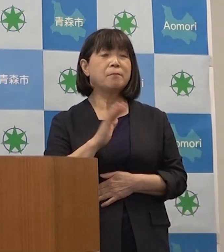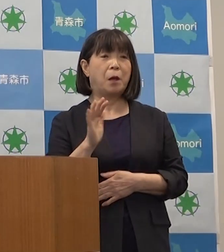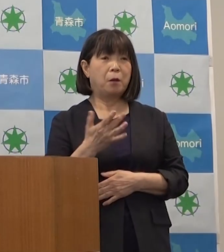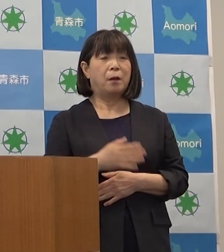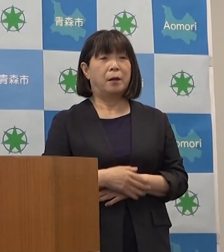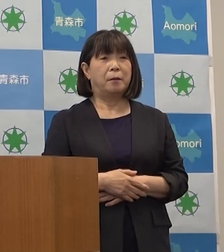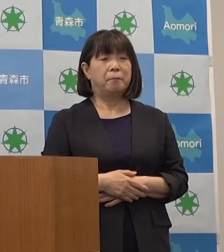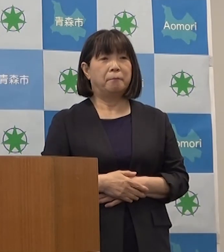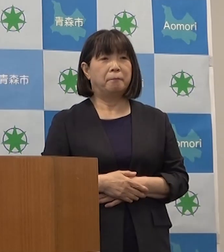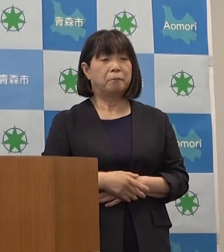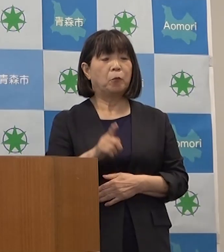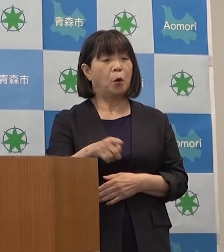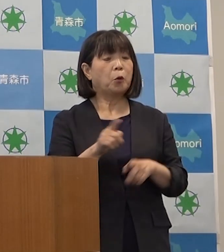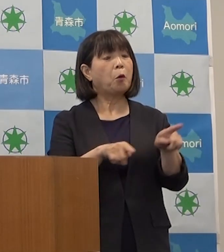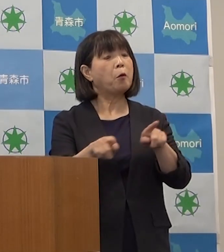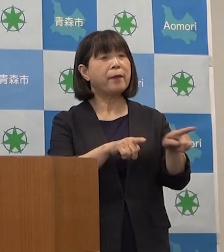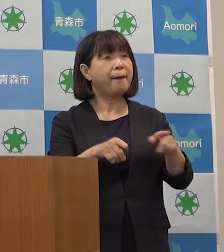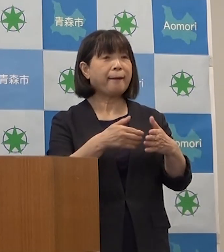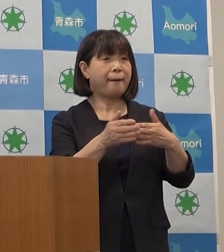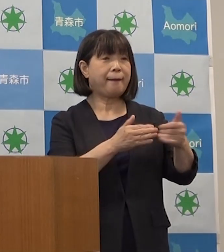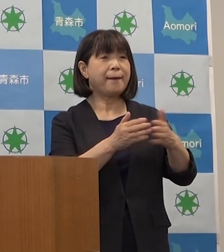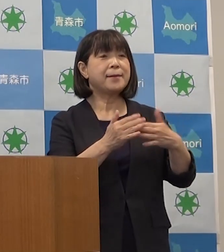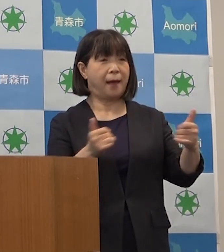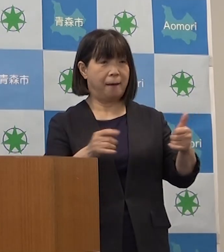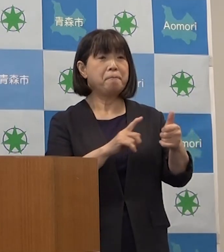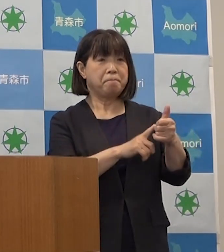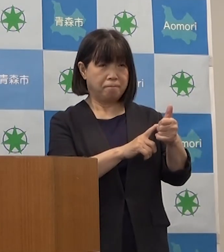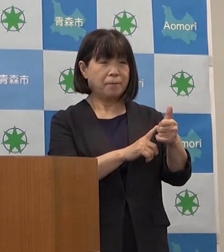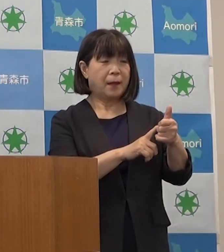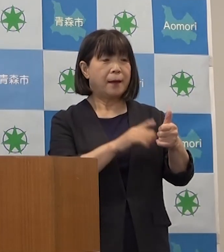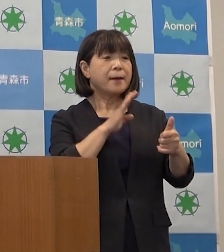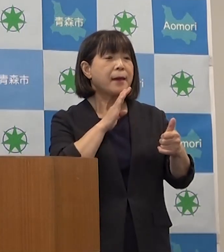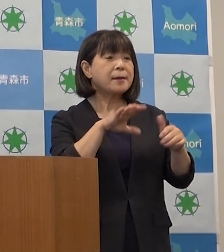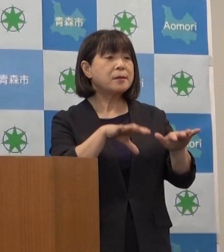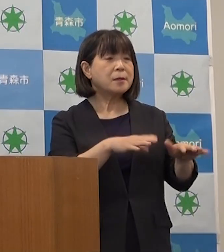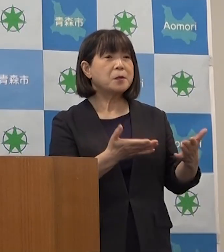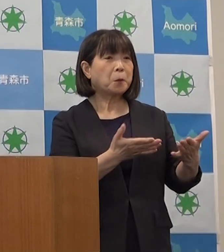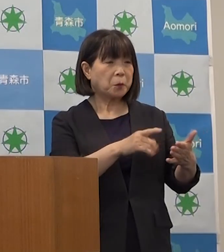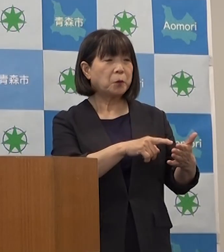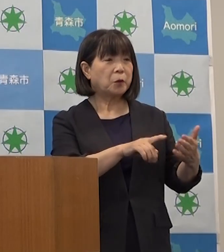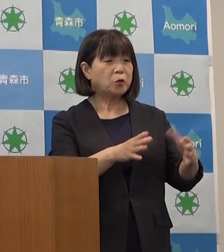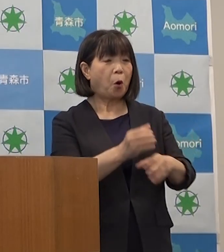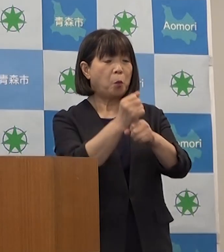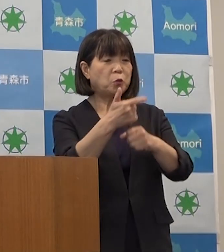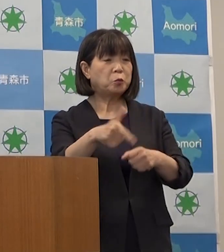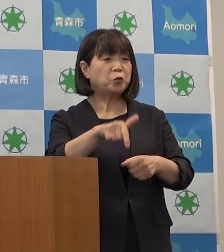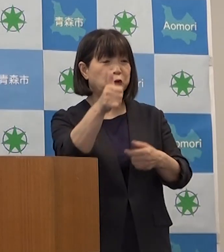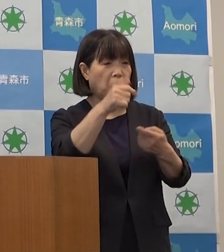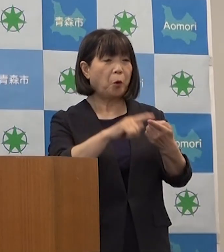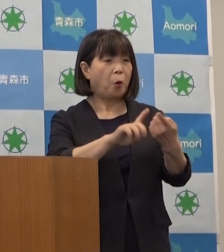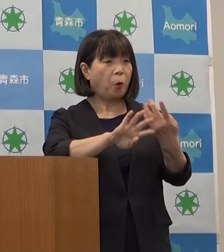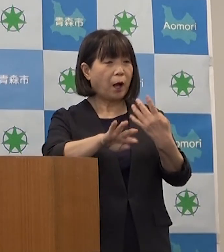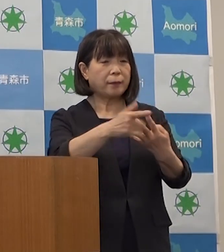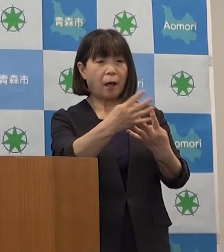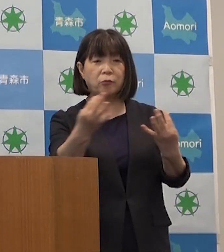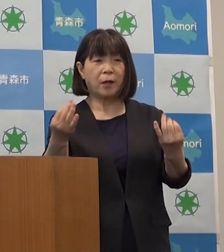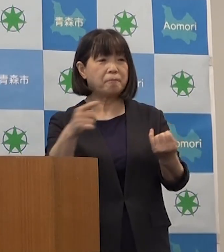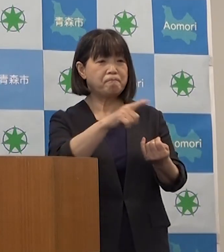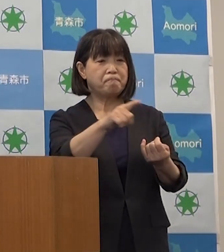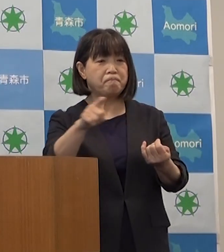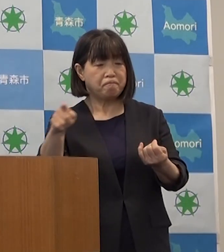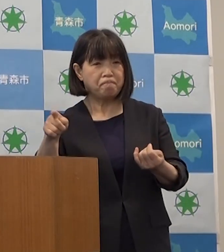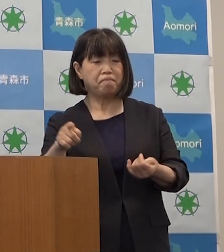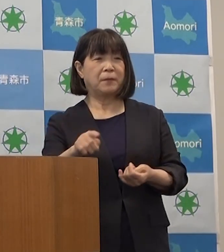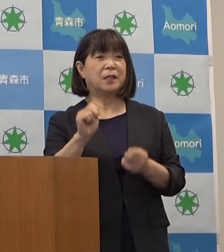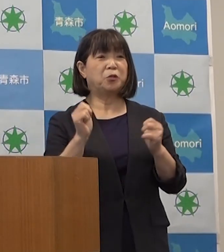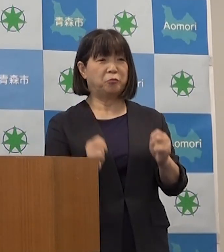然その行政経験者となれば現職の部長だけでも総務部長はじめたくさんいらっしゃるわけですし、去